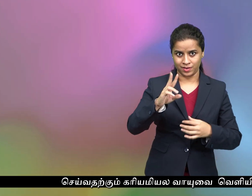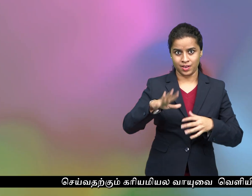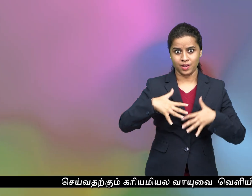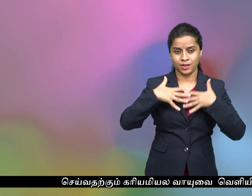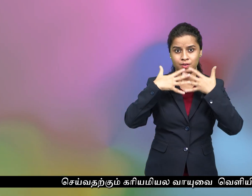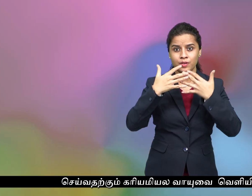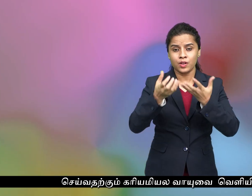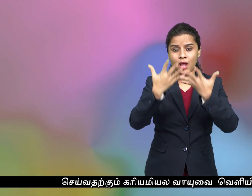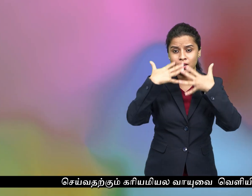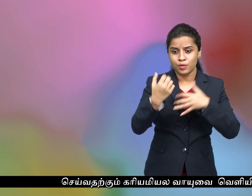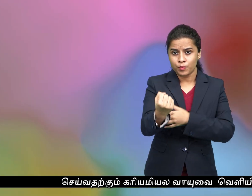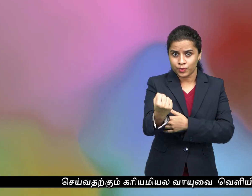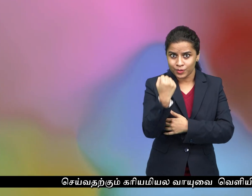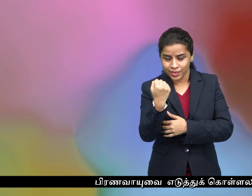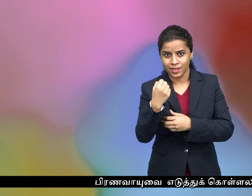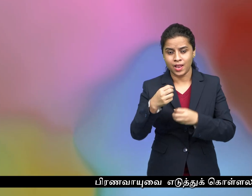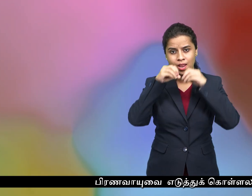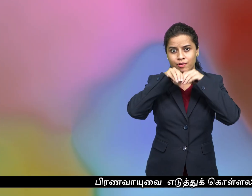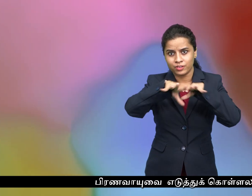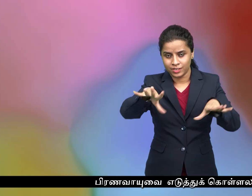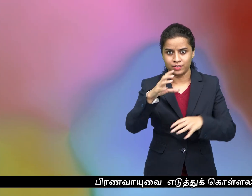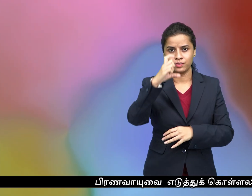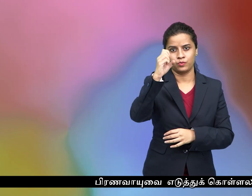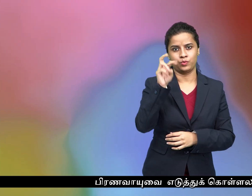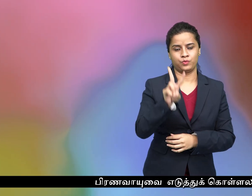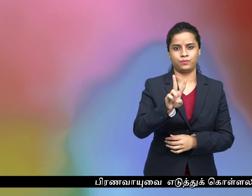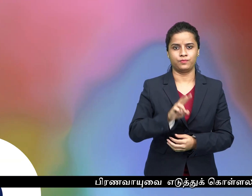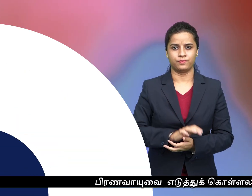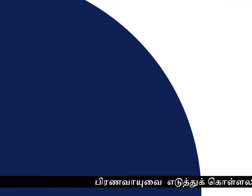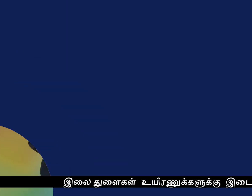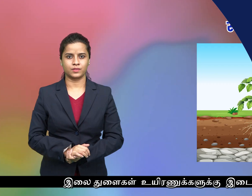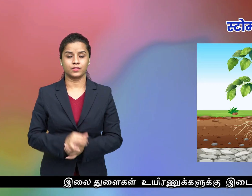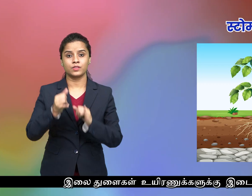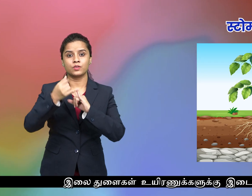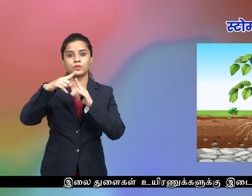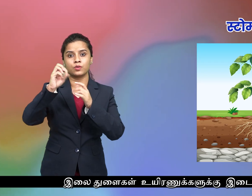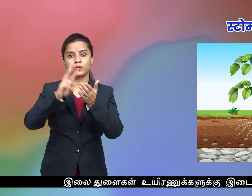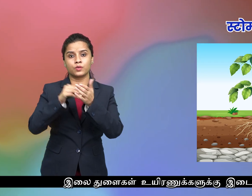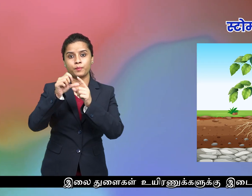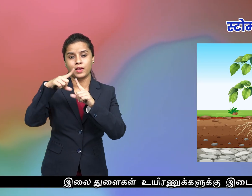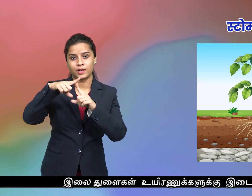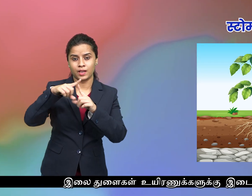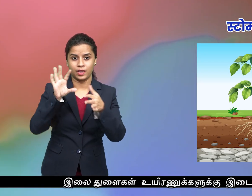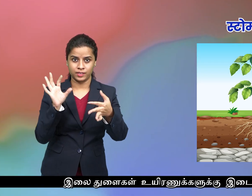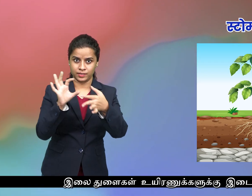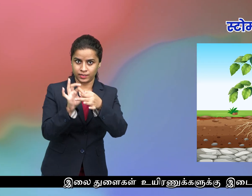கரிமில வாயுவை வெளியிடுவதற்கும் பிராணவாயுவை எடுத்துக்கொள்ளலாம். இலைத்துளைகள் உயிரணுக்களுக்கு இடையில்